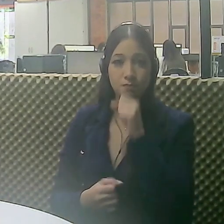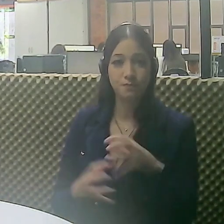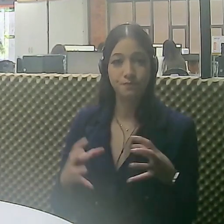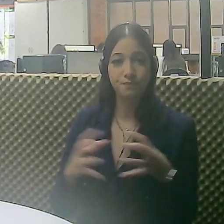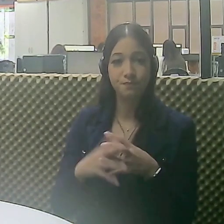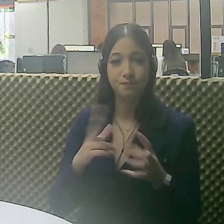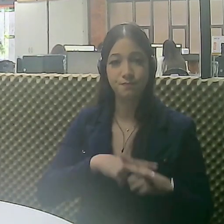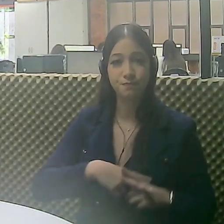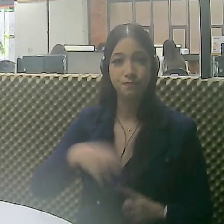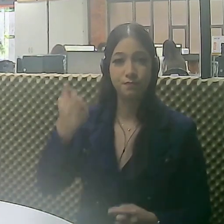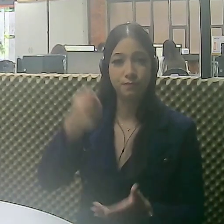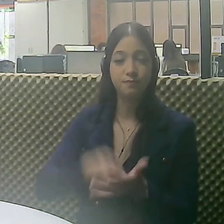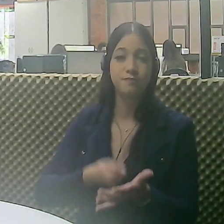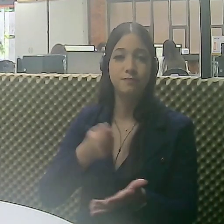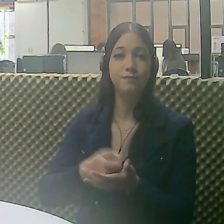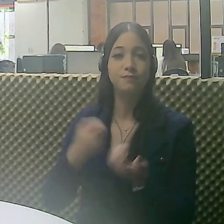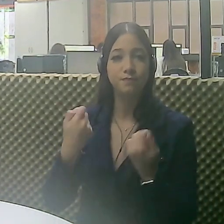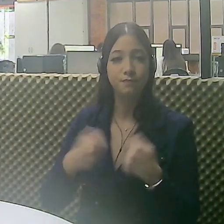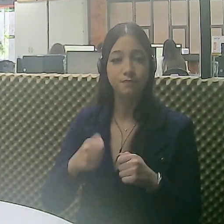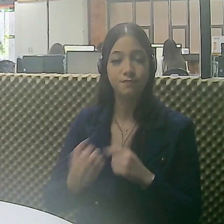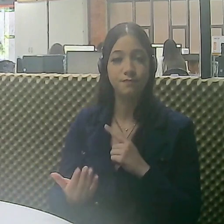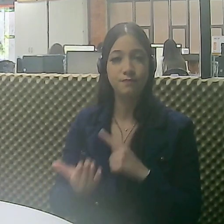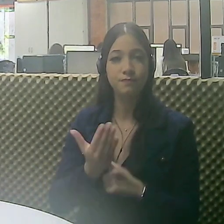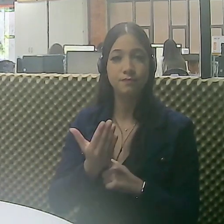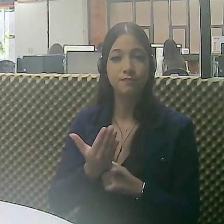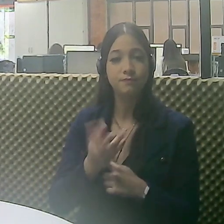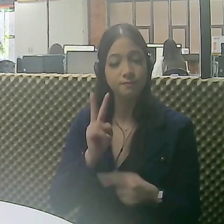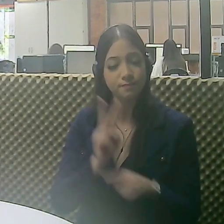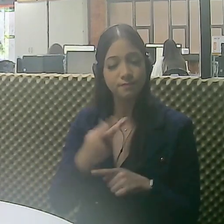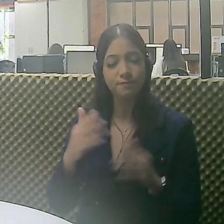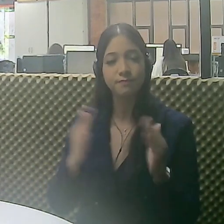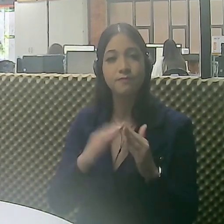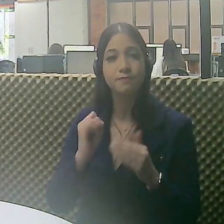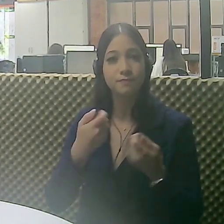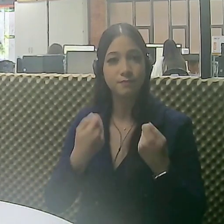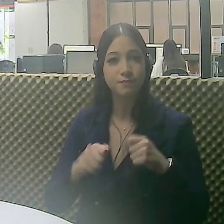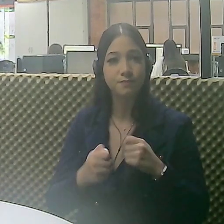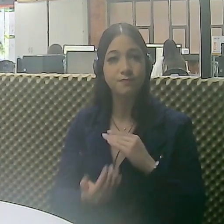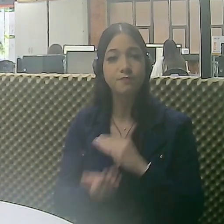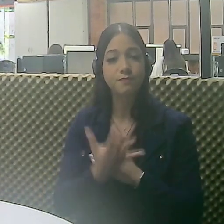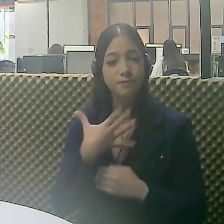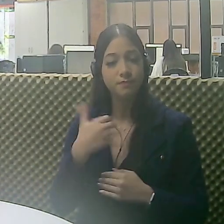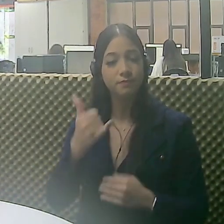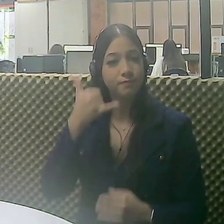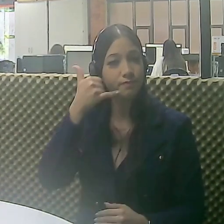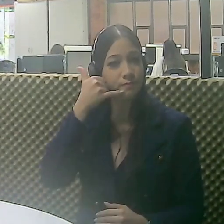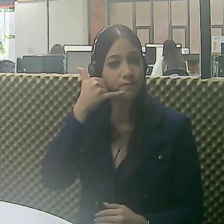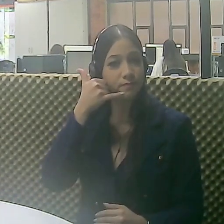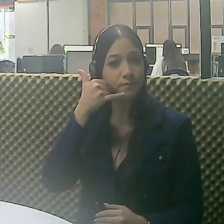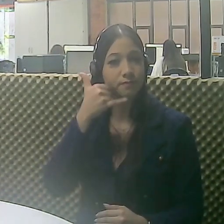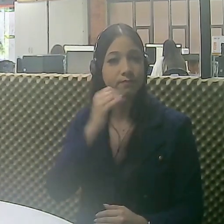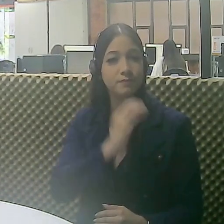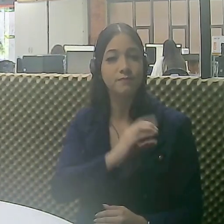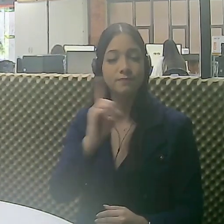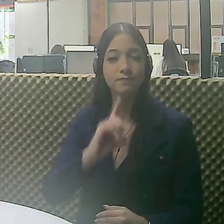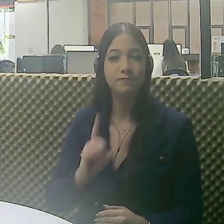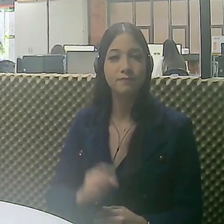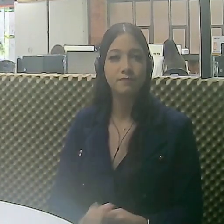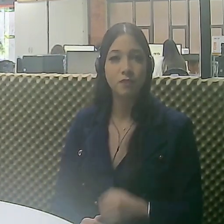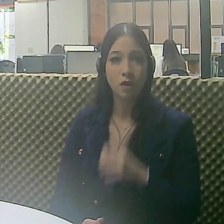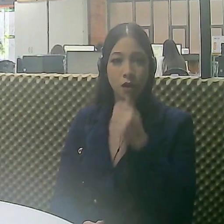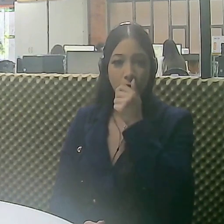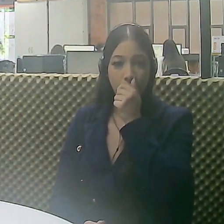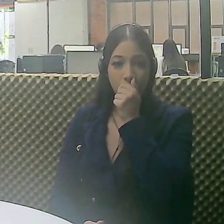sair vitoriosa nesse combate, a gente precisa da sua ajuda. Então cuida bem do seu quintal, mas se precisar, pode entrar em contato com a CCZ nesse número de telefone